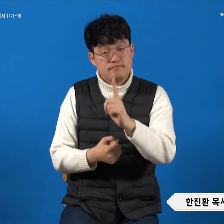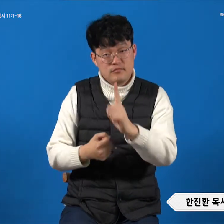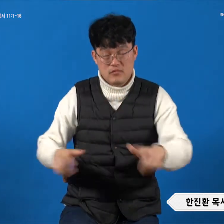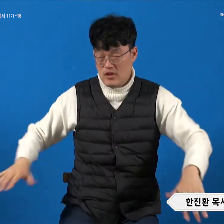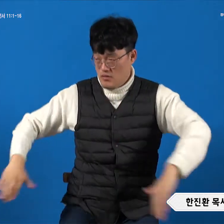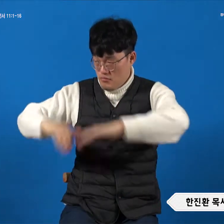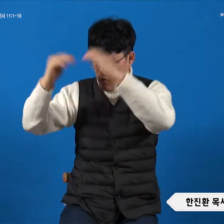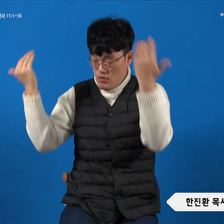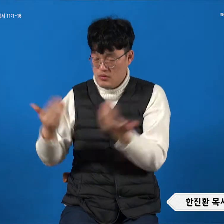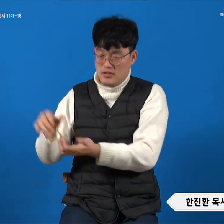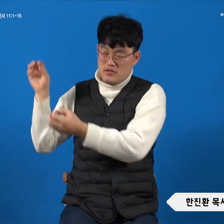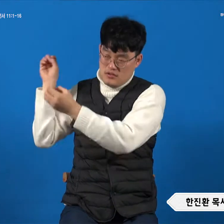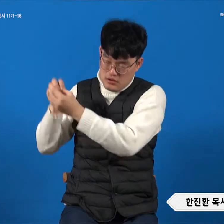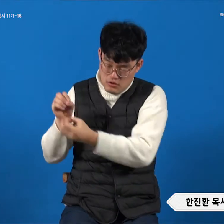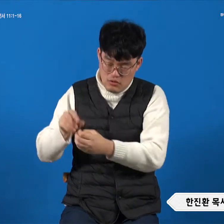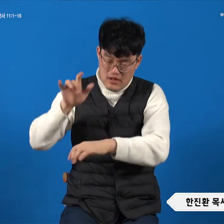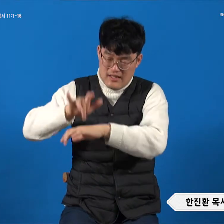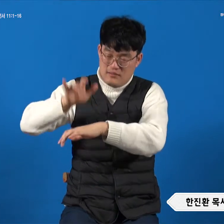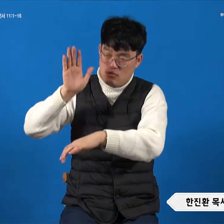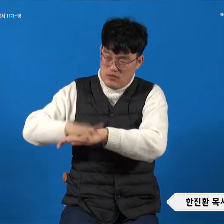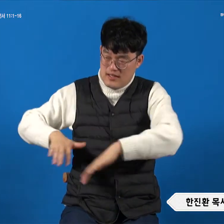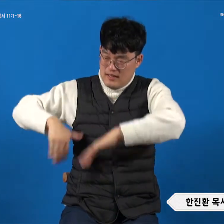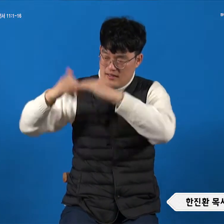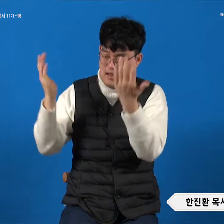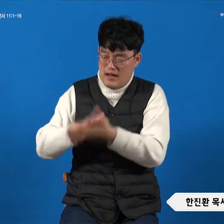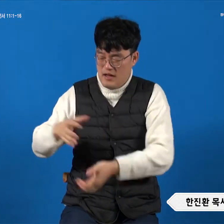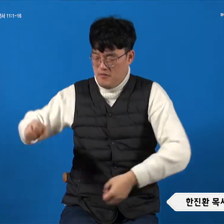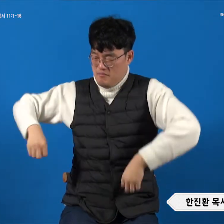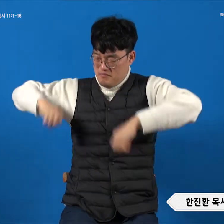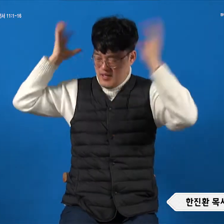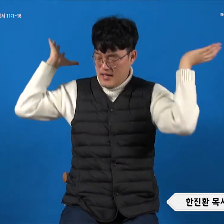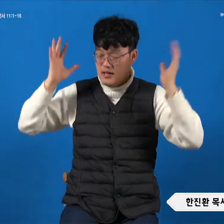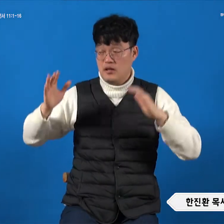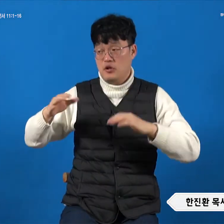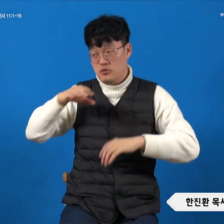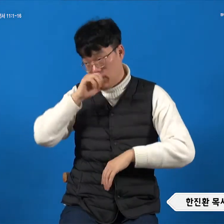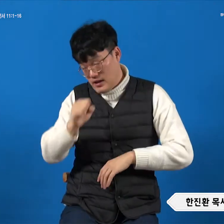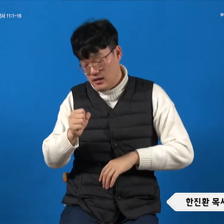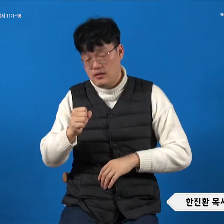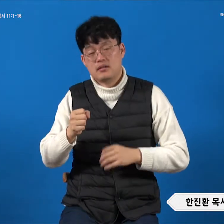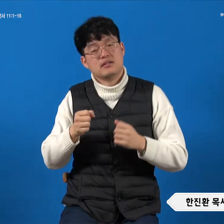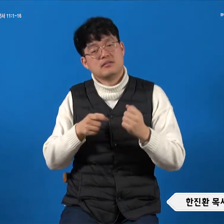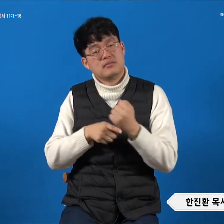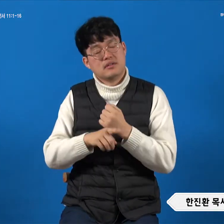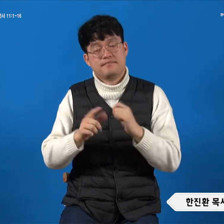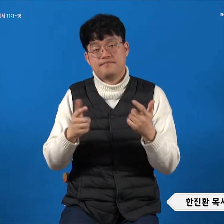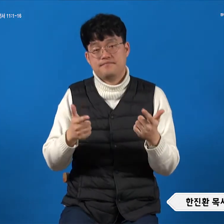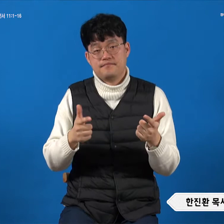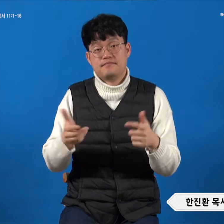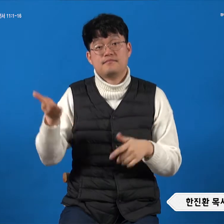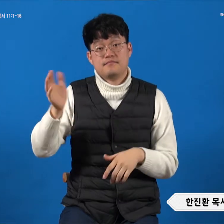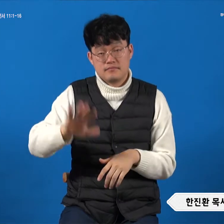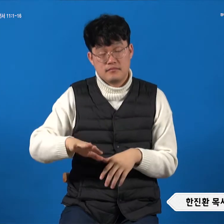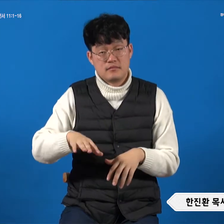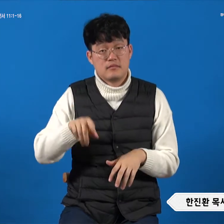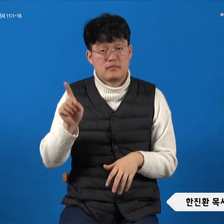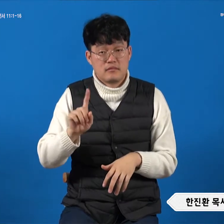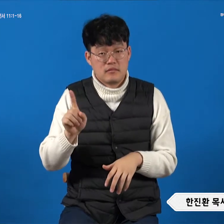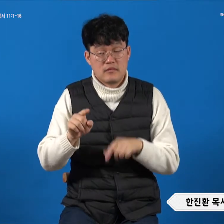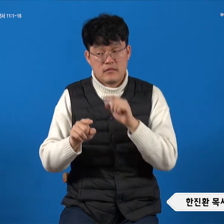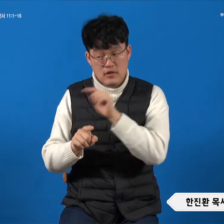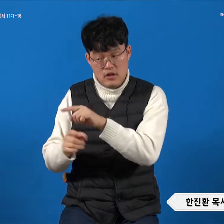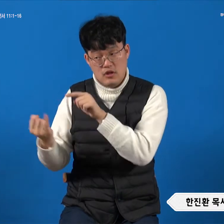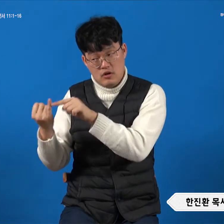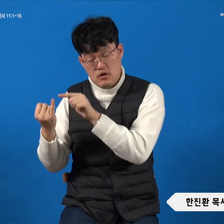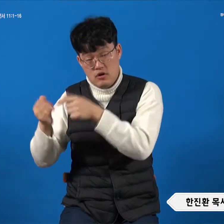말하는 것이지, 모든 전통과 관습을 다 던져버려도 좋다, 그런 뜻은 아니었습니다. 그런데도 이